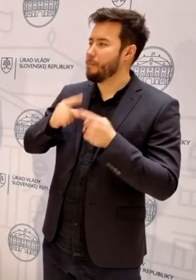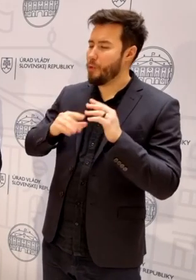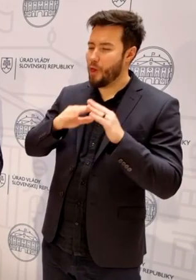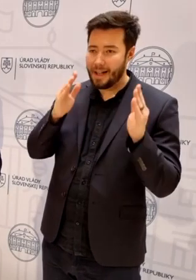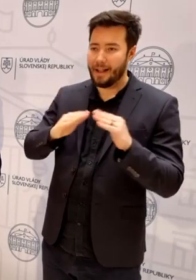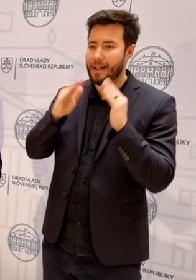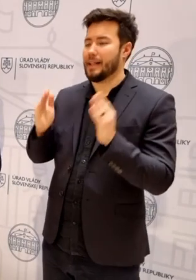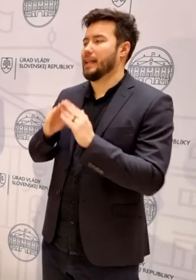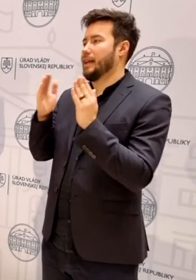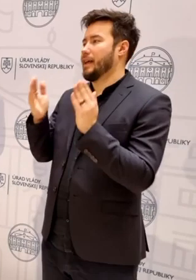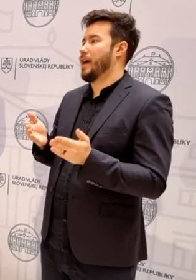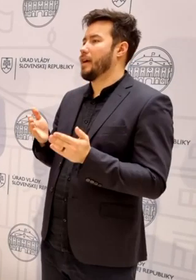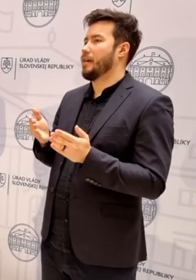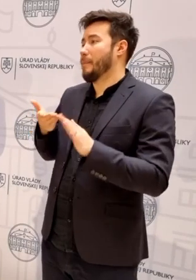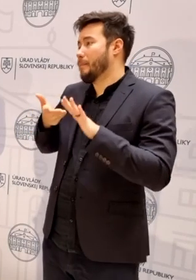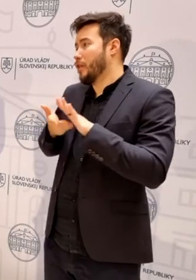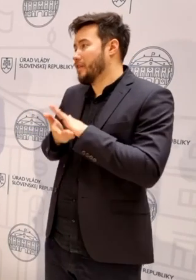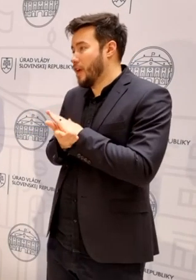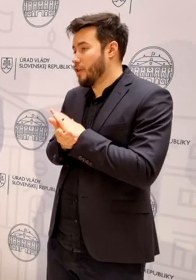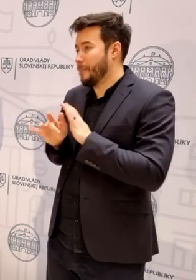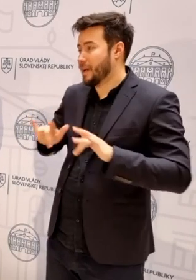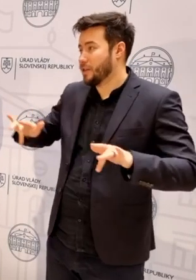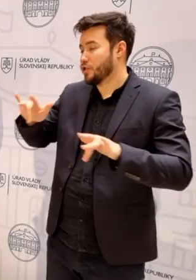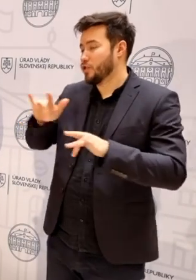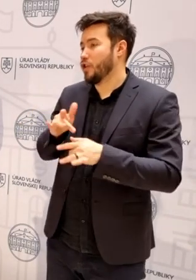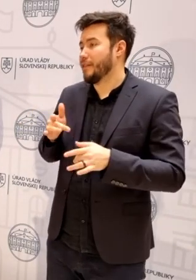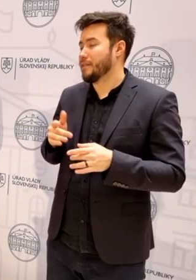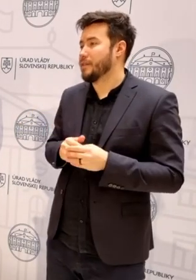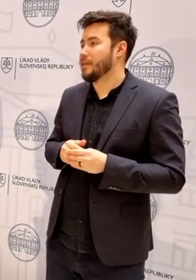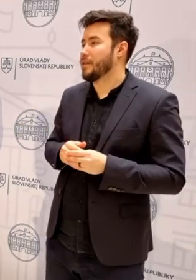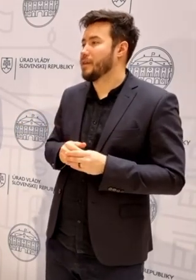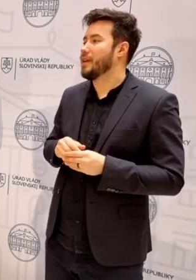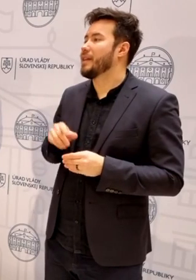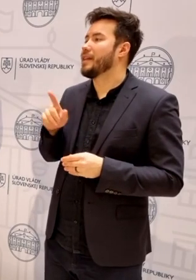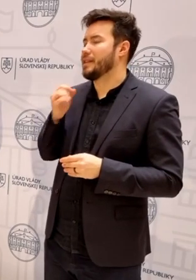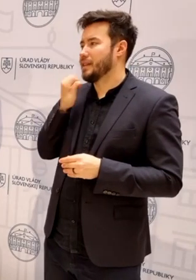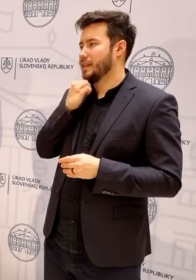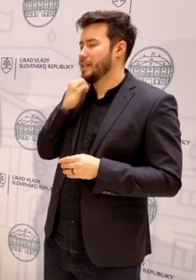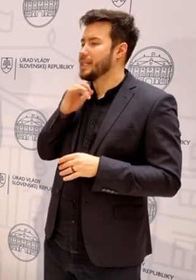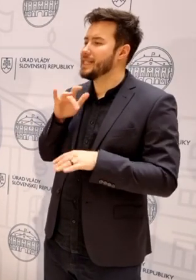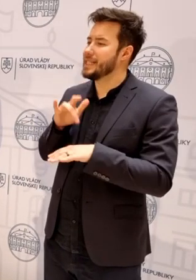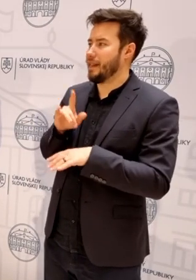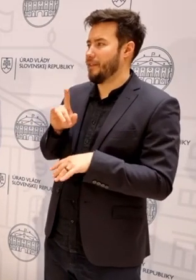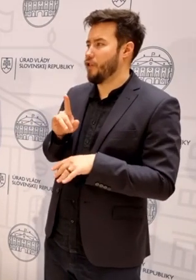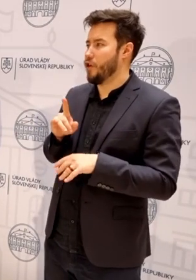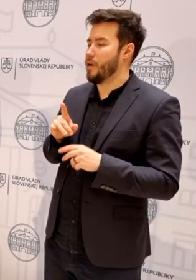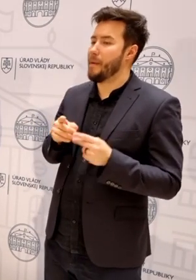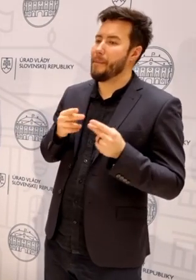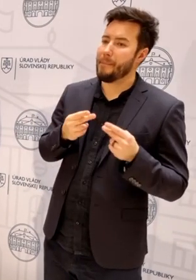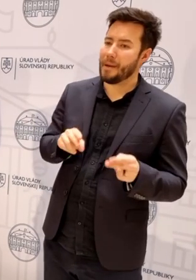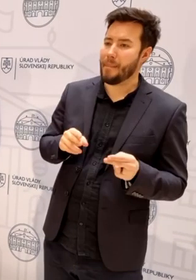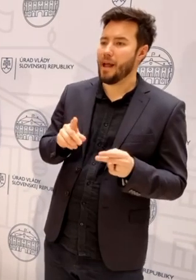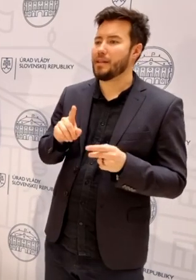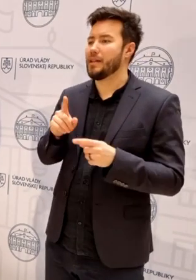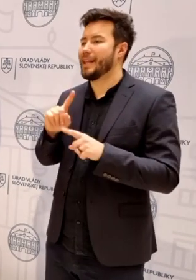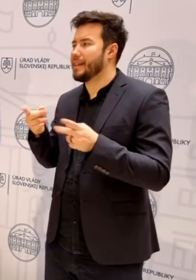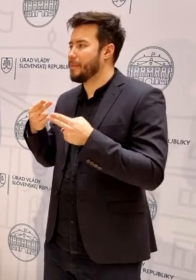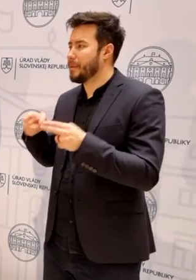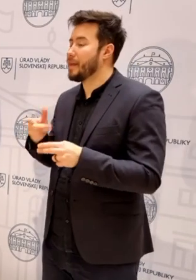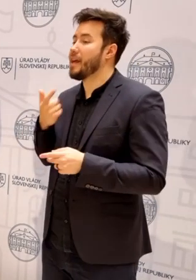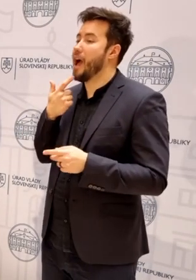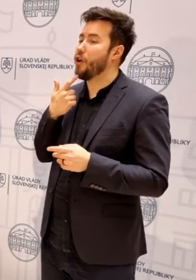v rôznych prenajatých a iných priestoroch a tam asi treba citlivo prípad od prípadu zvažovať, akým